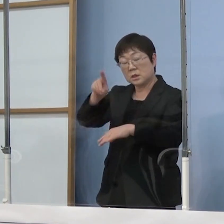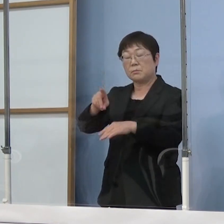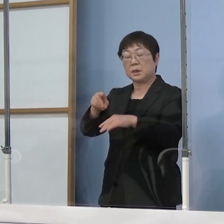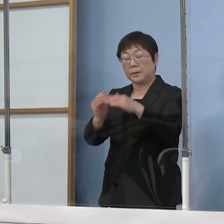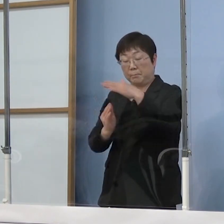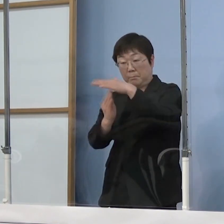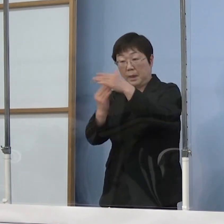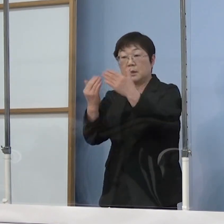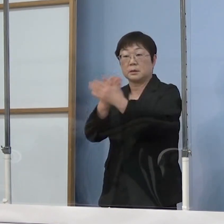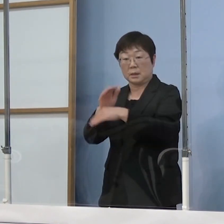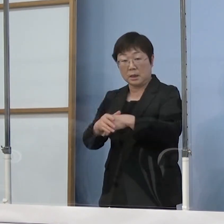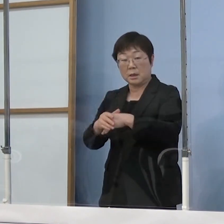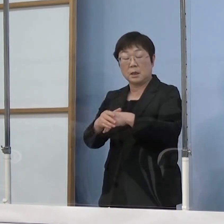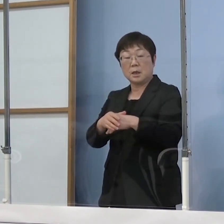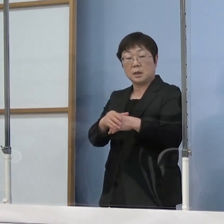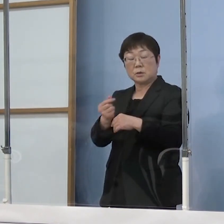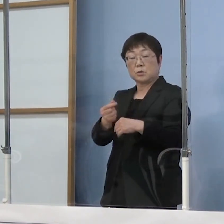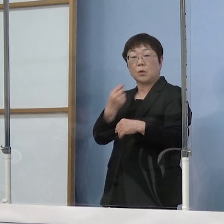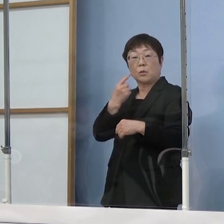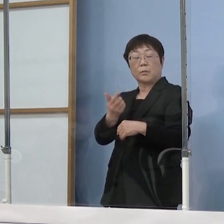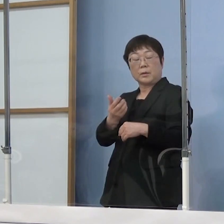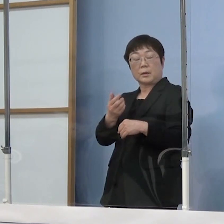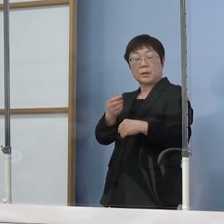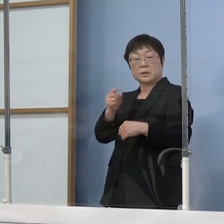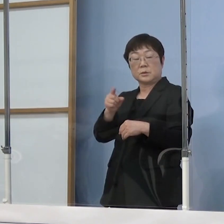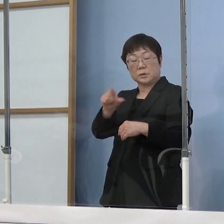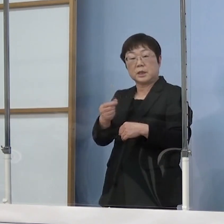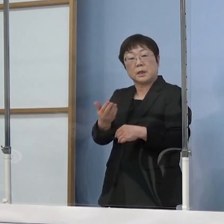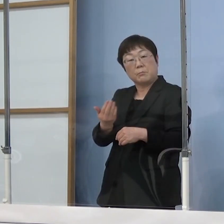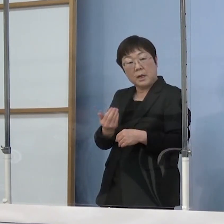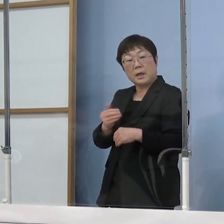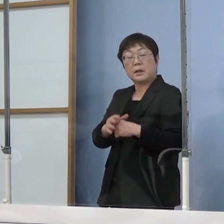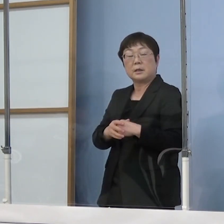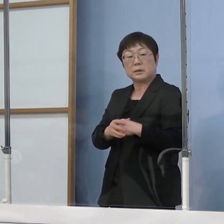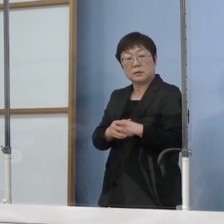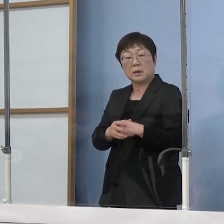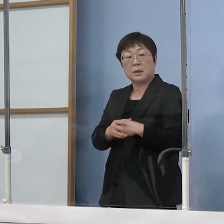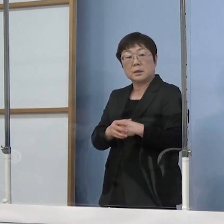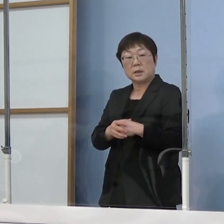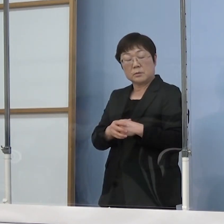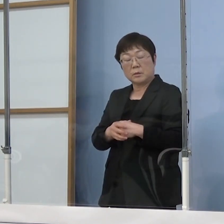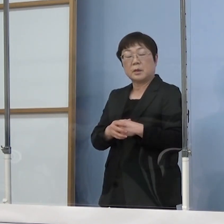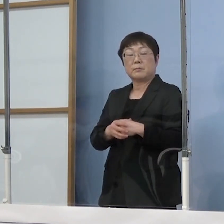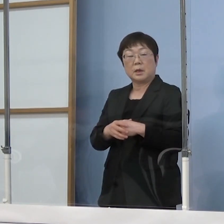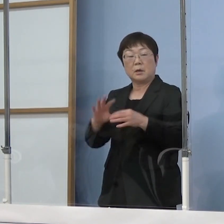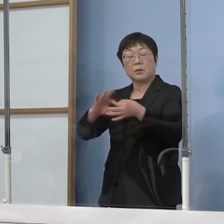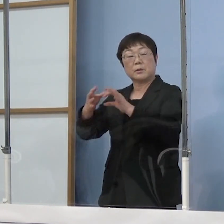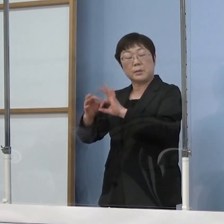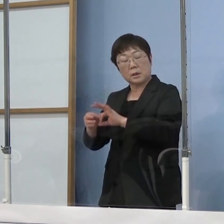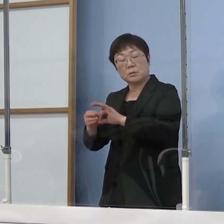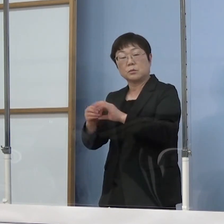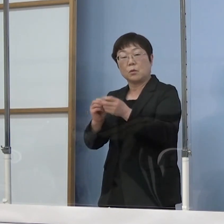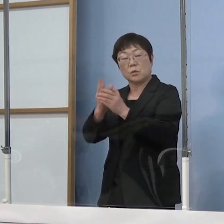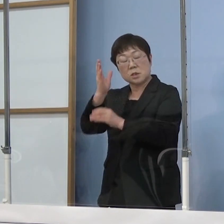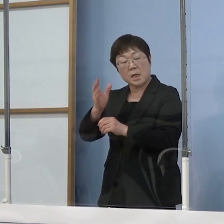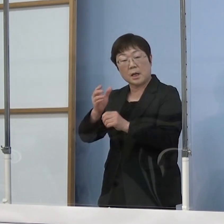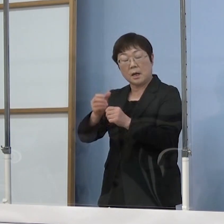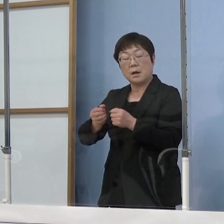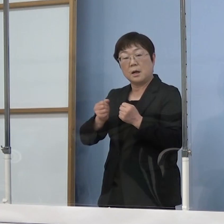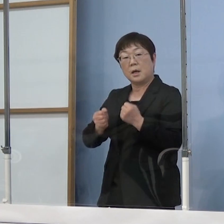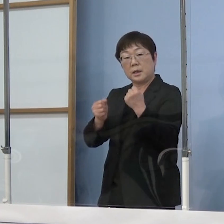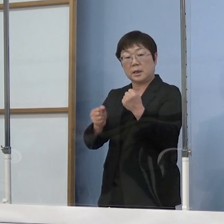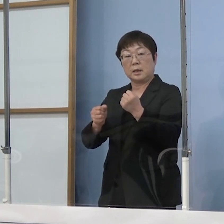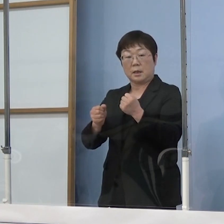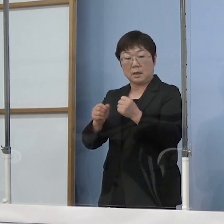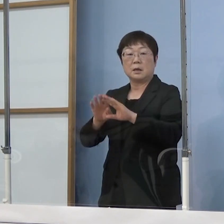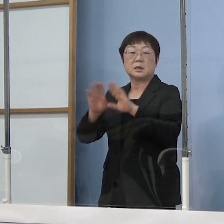けど、その半月前に何があったかっていうと、ちょうど聖火リレーがありました。で、聖火リレー、そのそれな